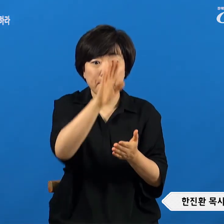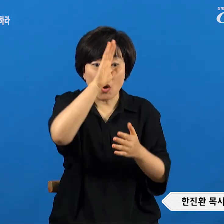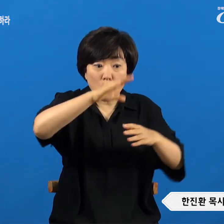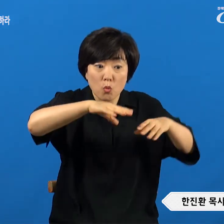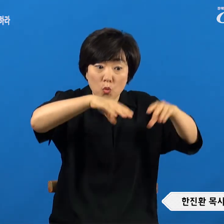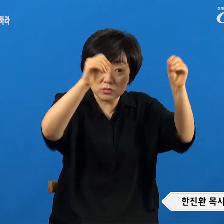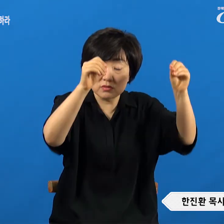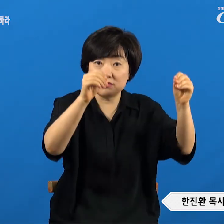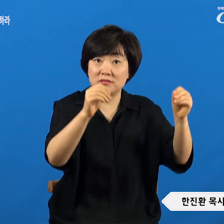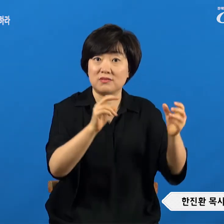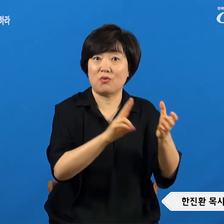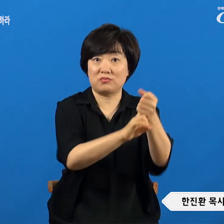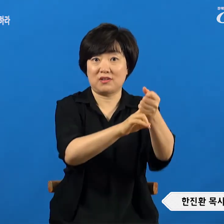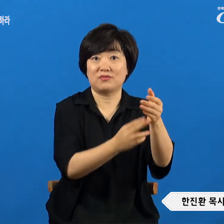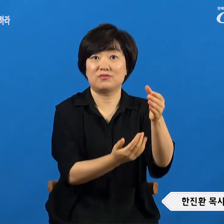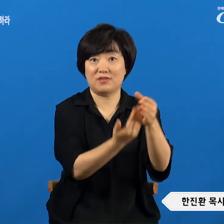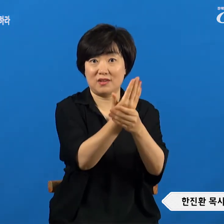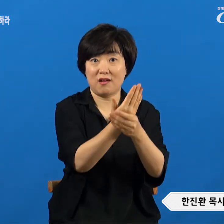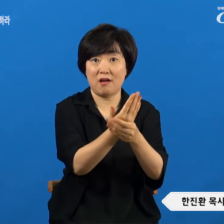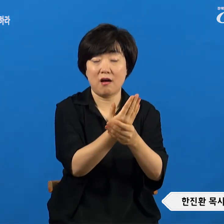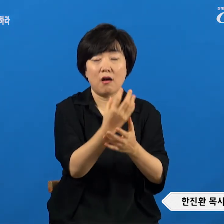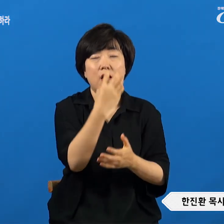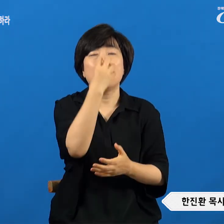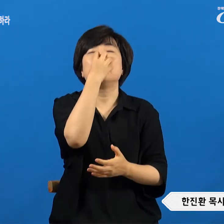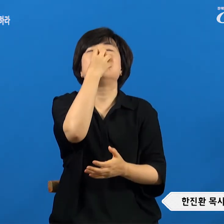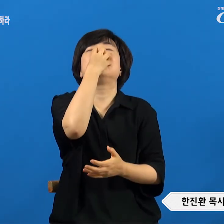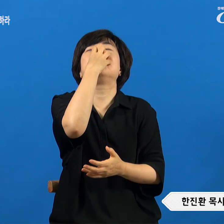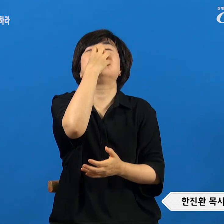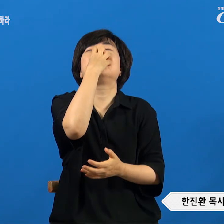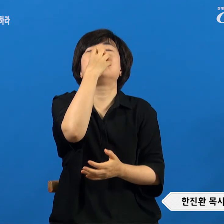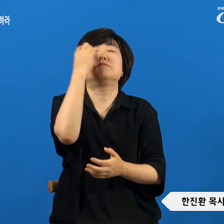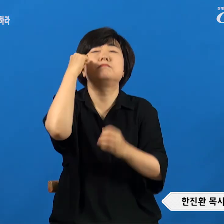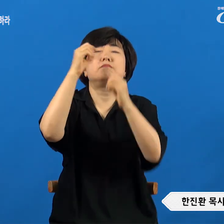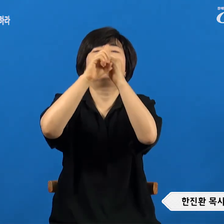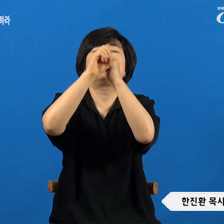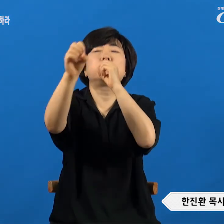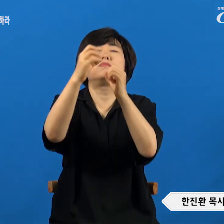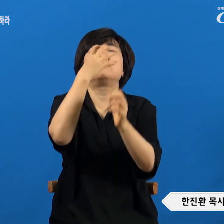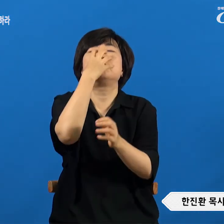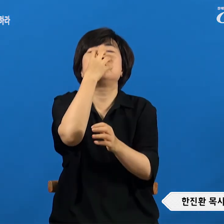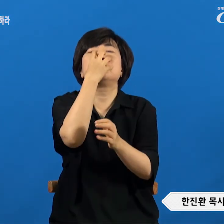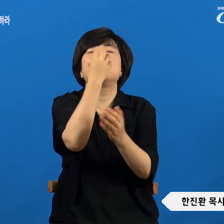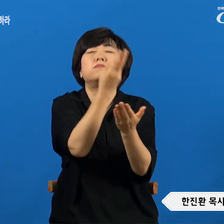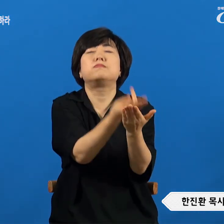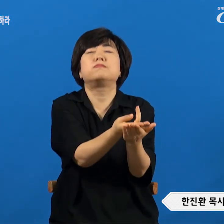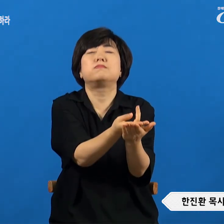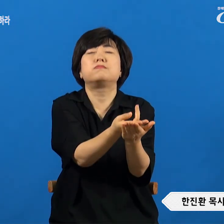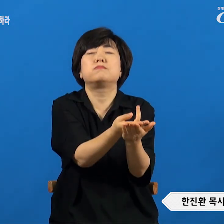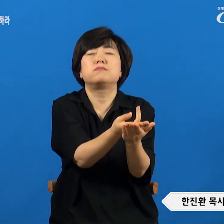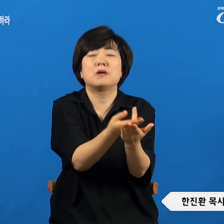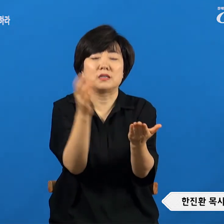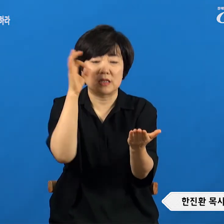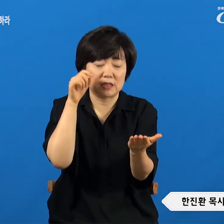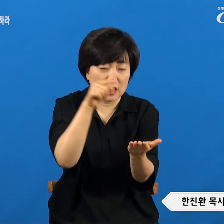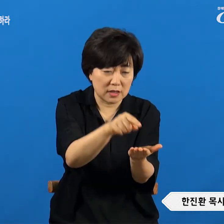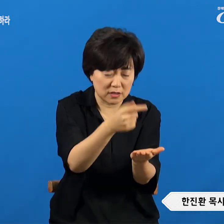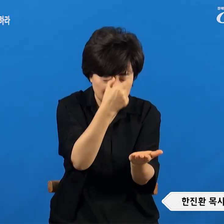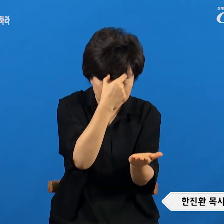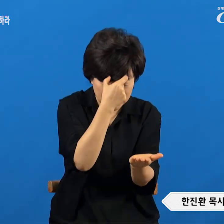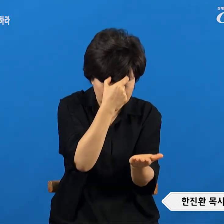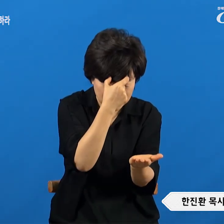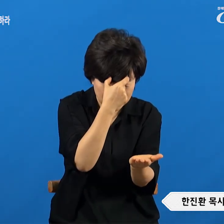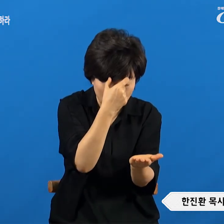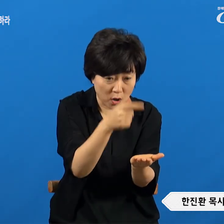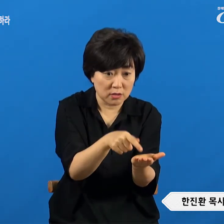일어났습니다. 혼수 상태에 빠져있던 아이 찾아가서 기도를 하면 아이가 깨어났습니다. 여러